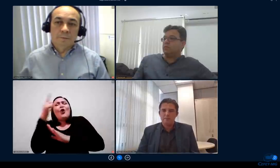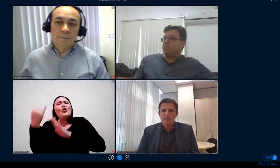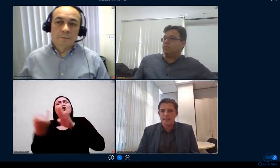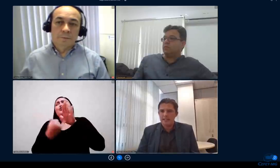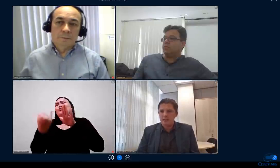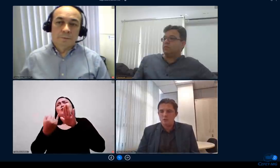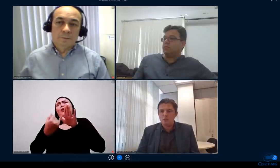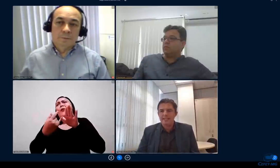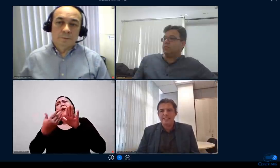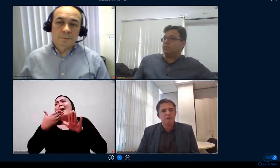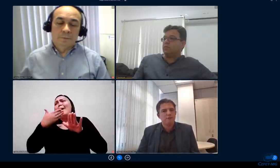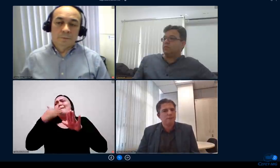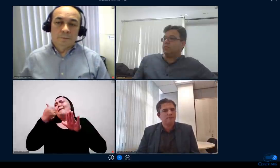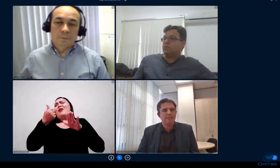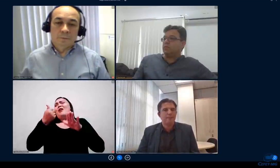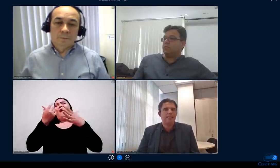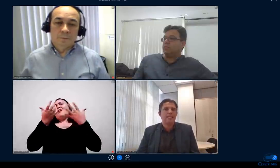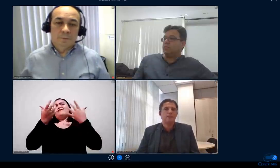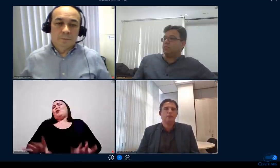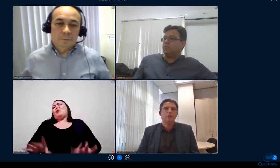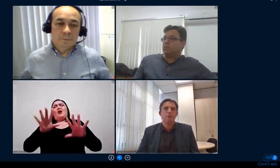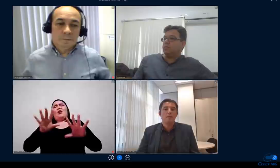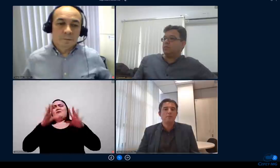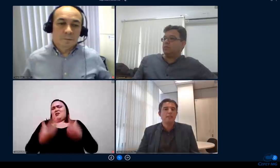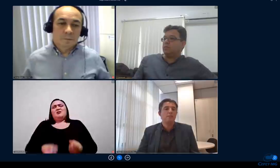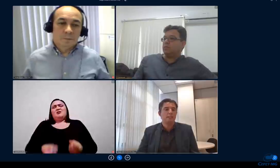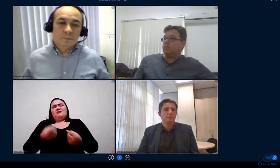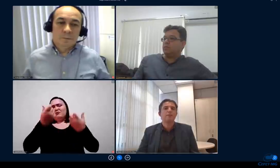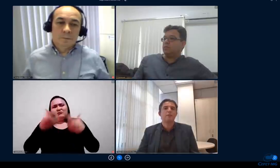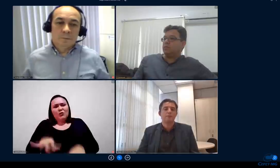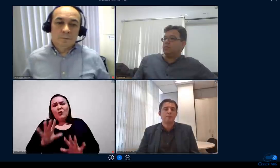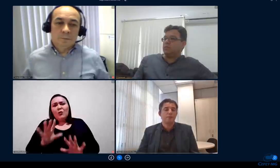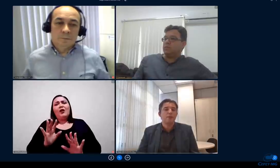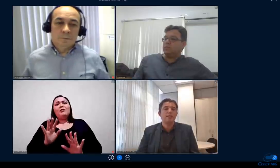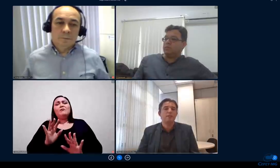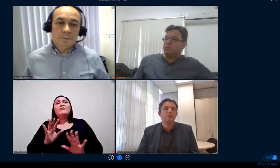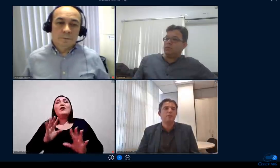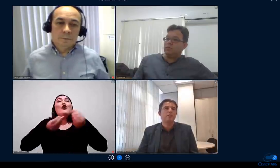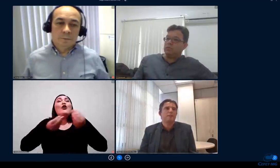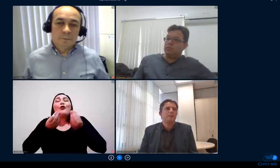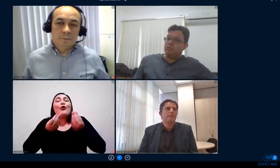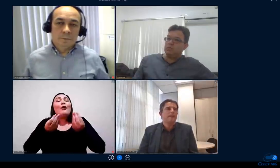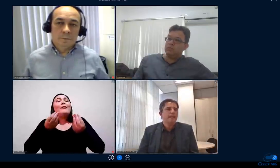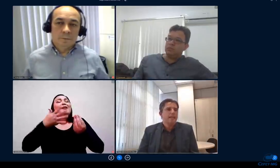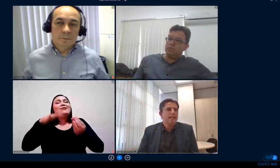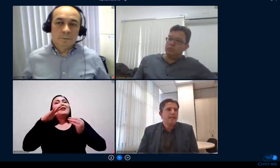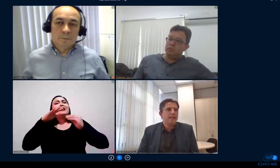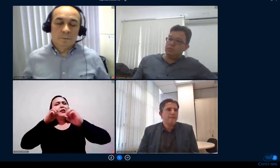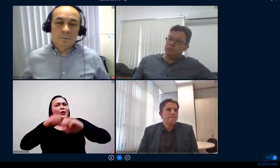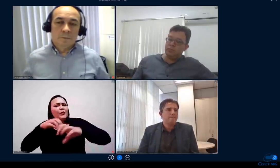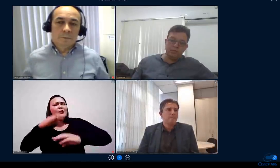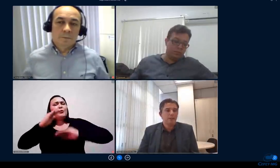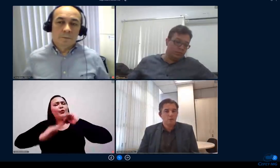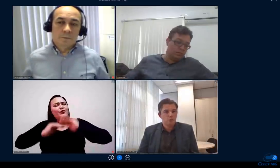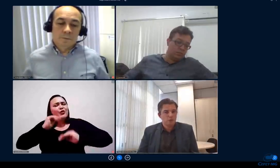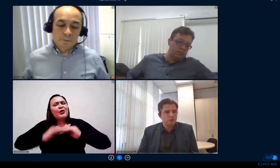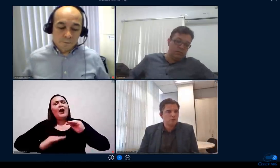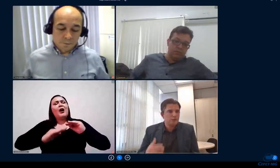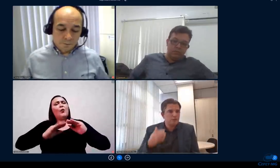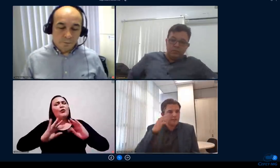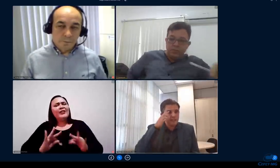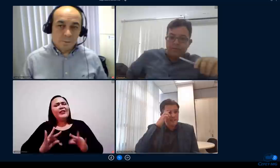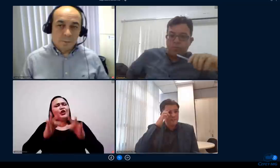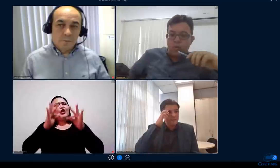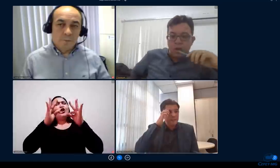e como que isso foi trabalhado no âmbito da educação profissional tecnológica nos